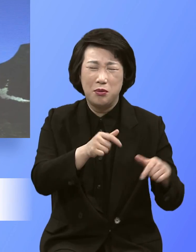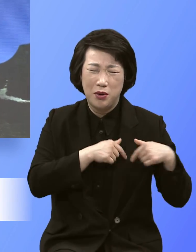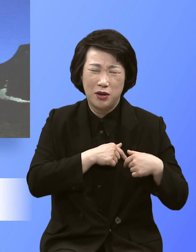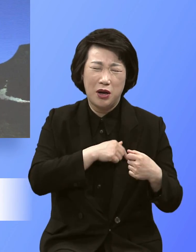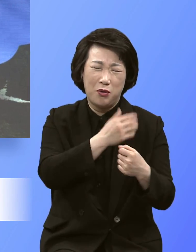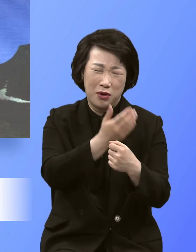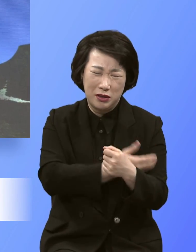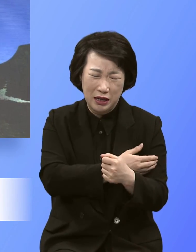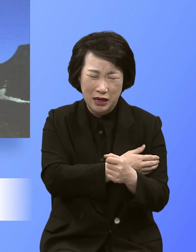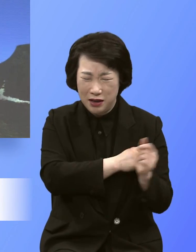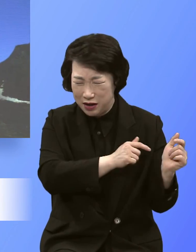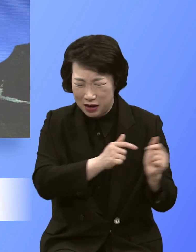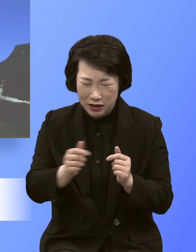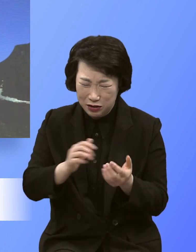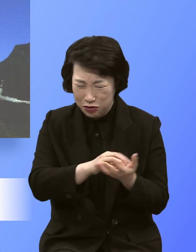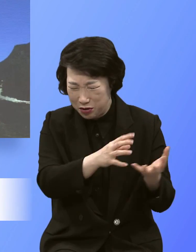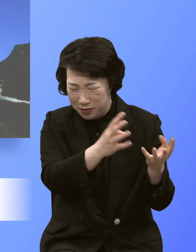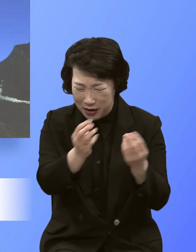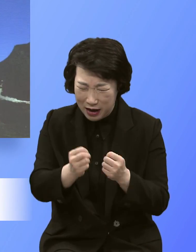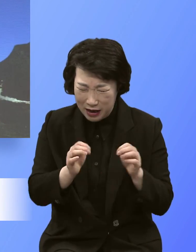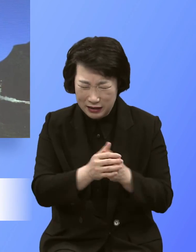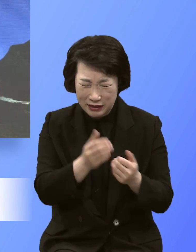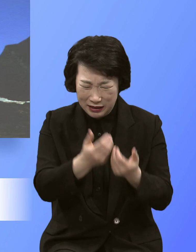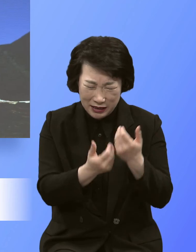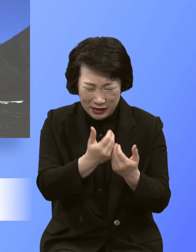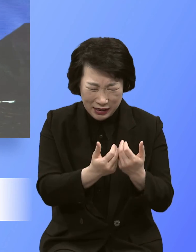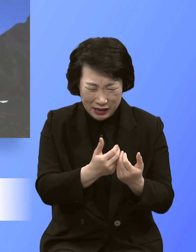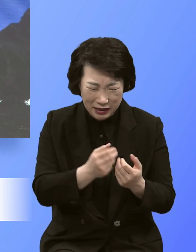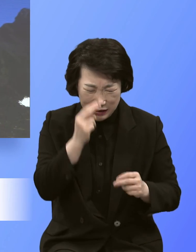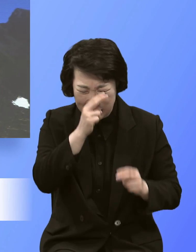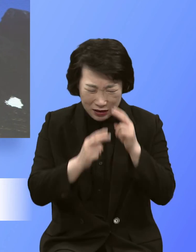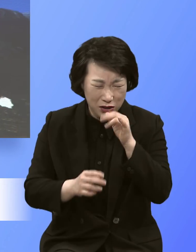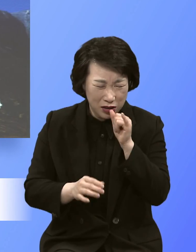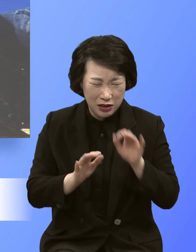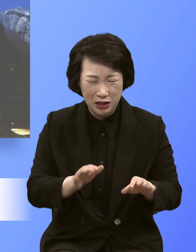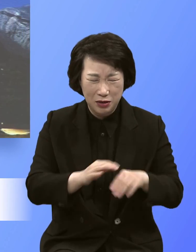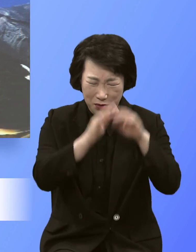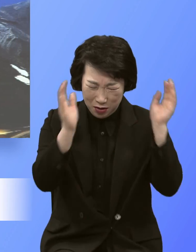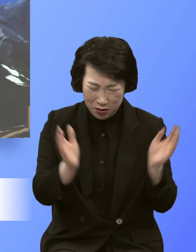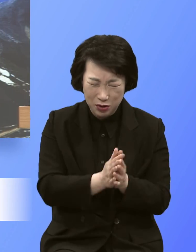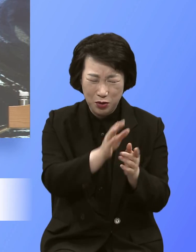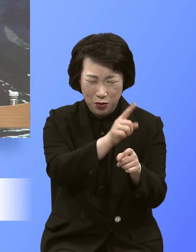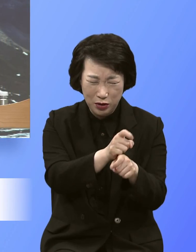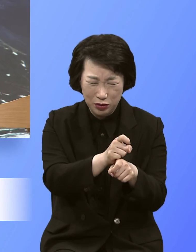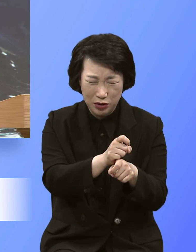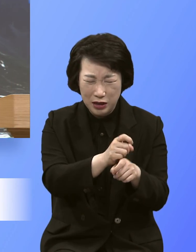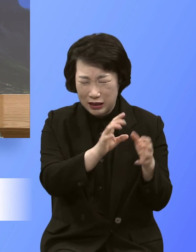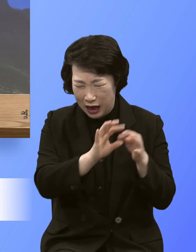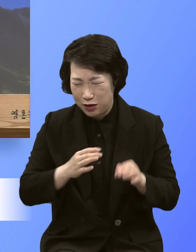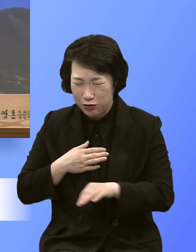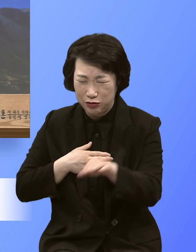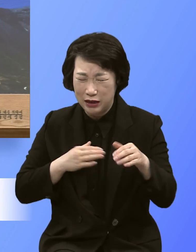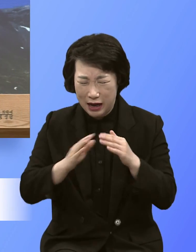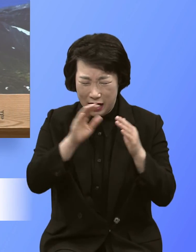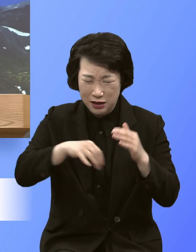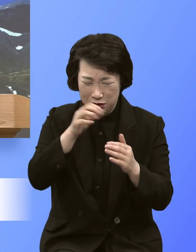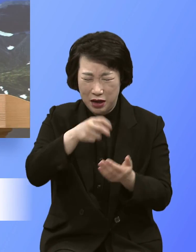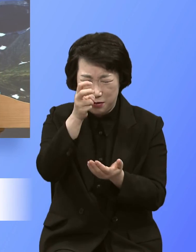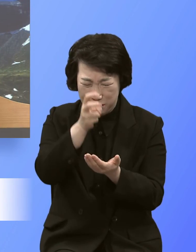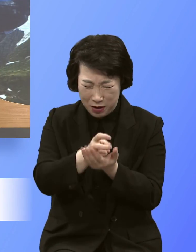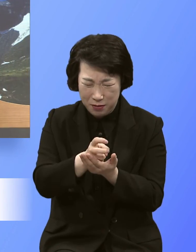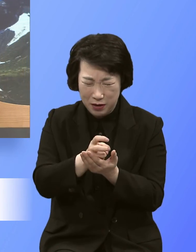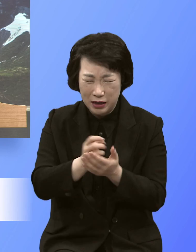명예 원세 그리고 다툼 시기 질투 이 원수들이 끝없이 우리 가정의